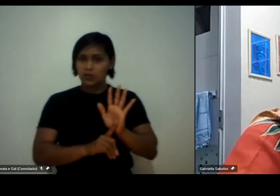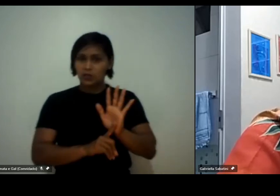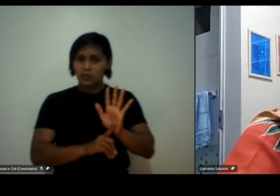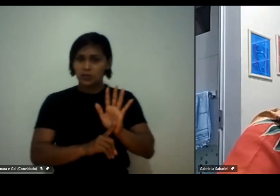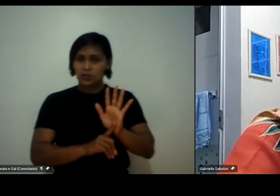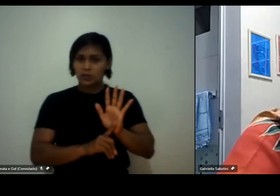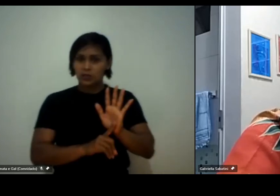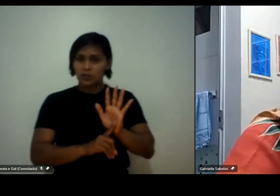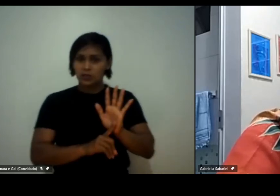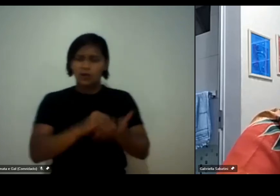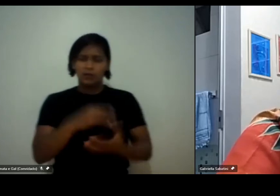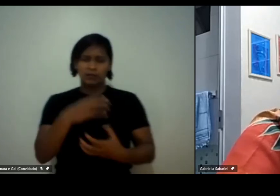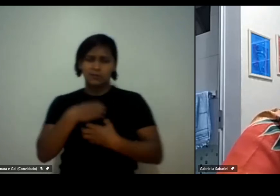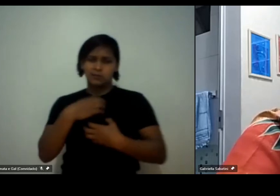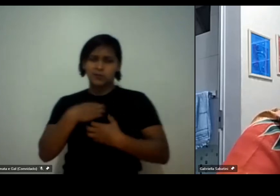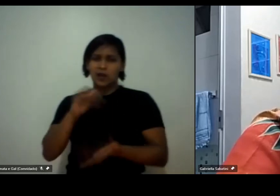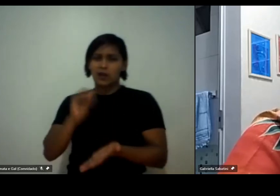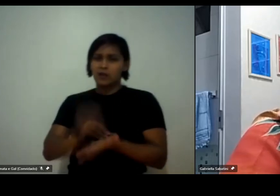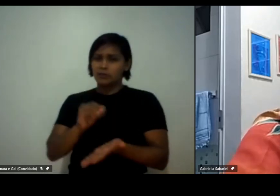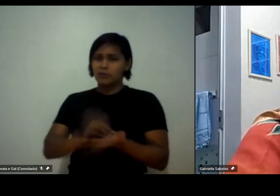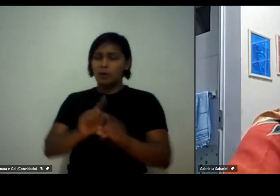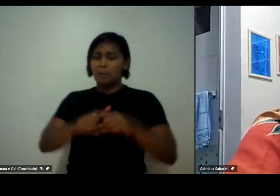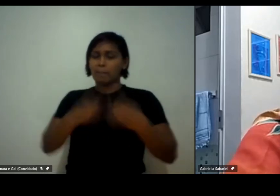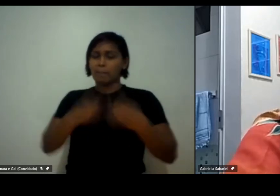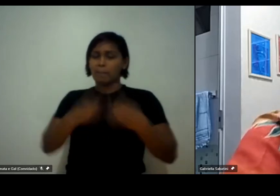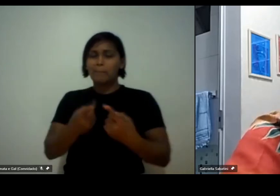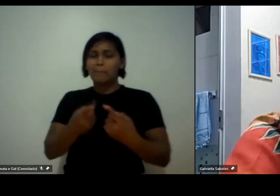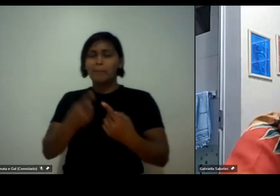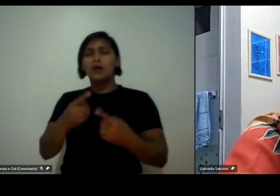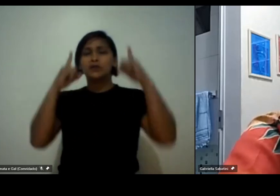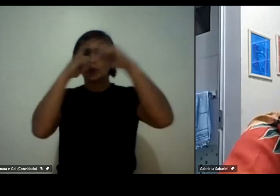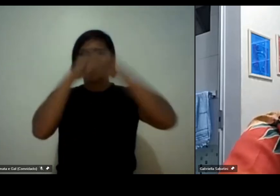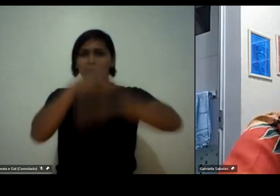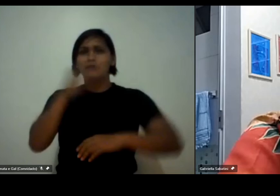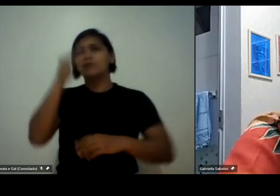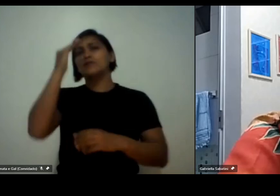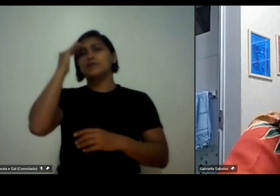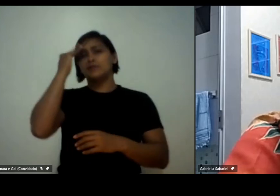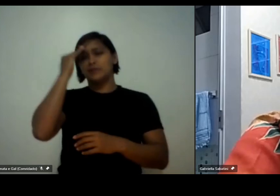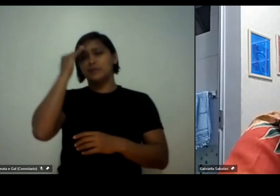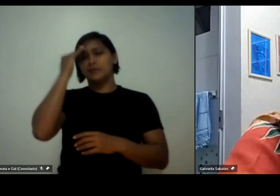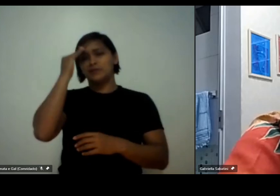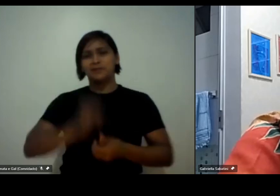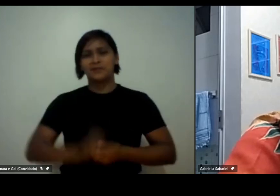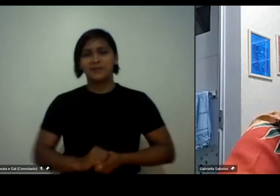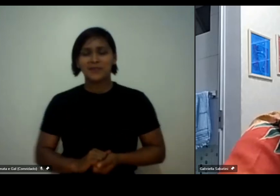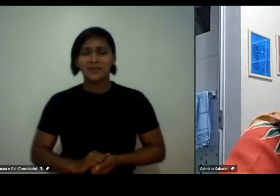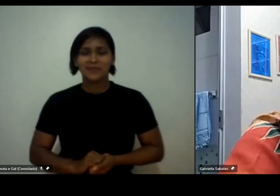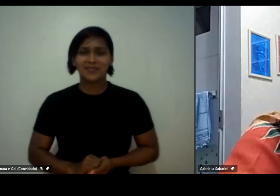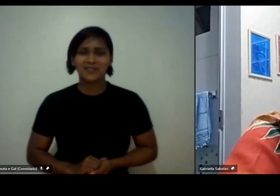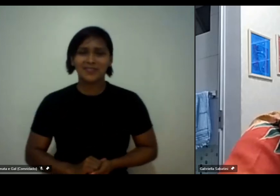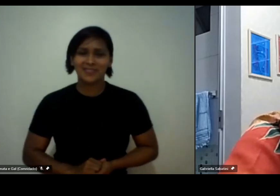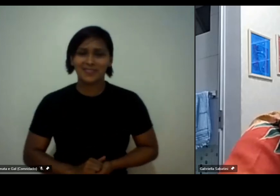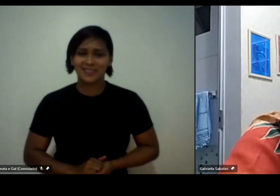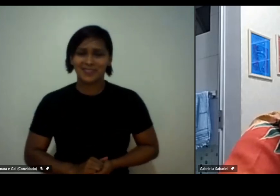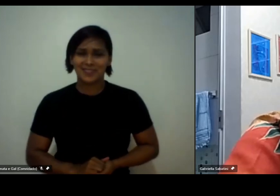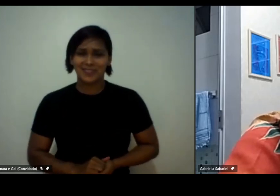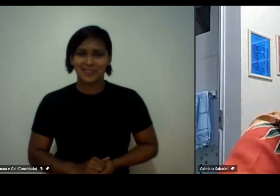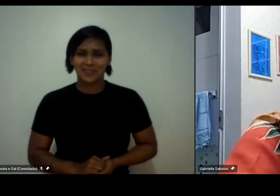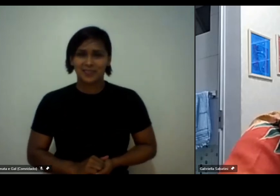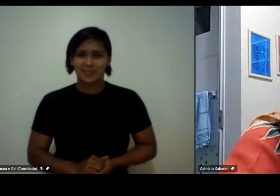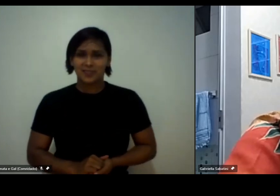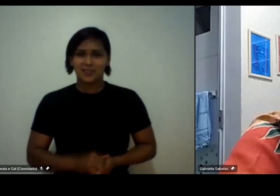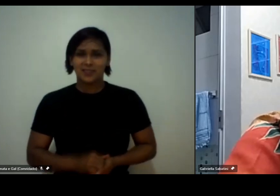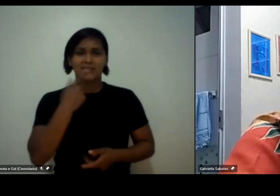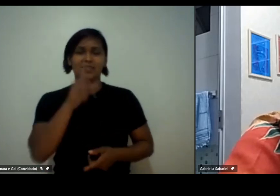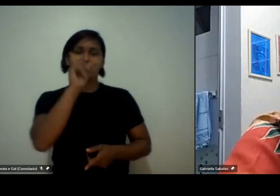ausência de sentido que traz a falta, mas uma incompreensível de presença que não é tudo. É